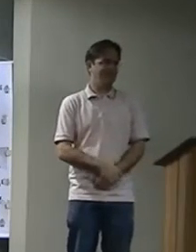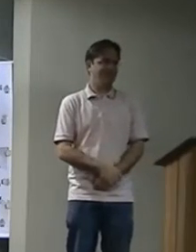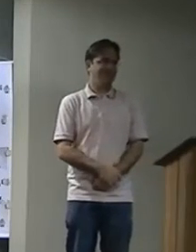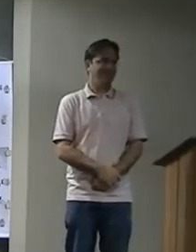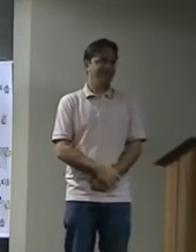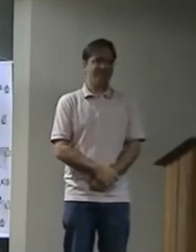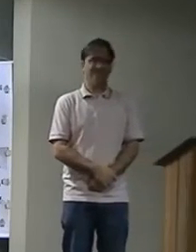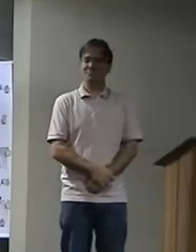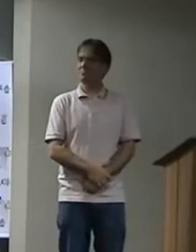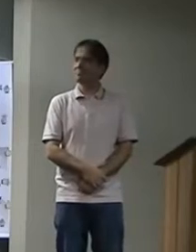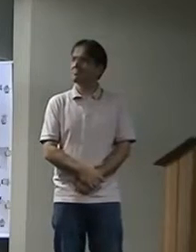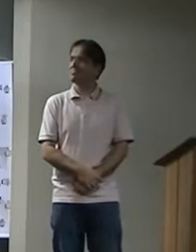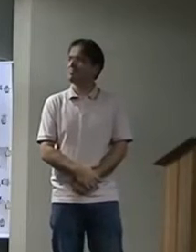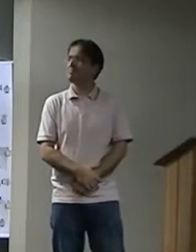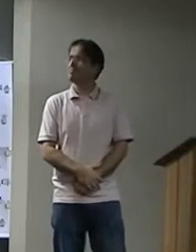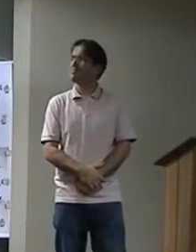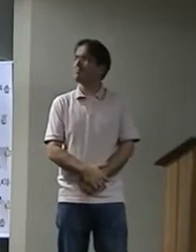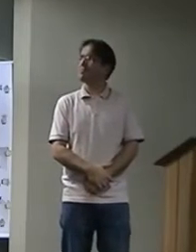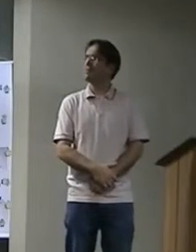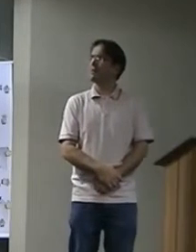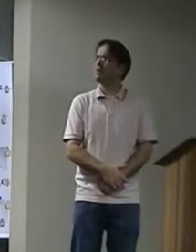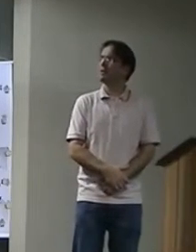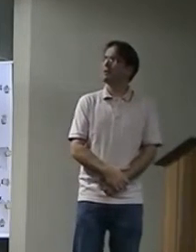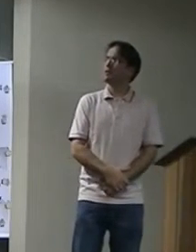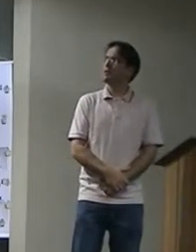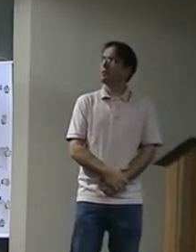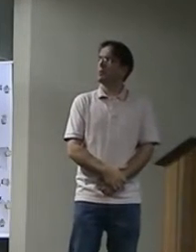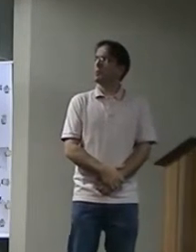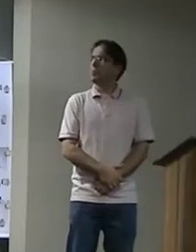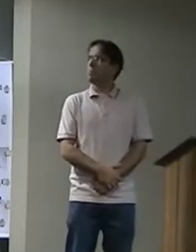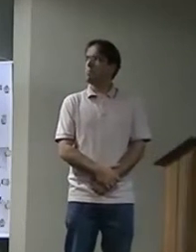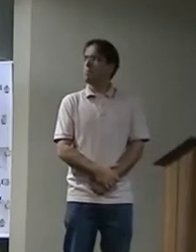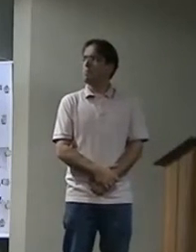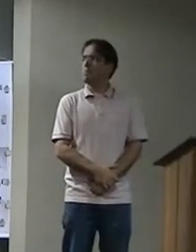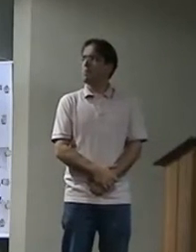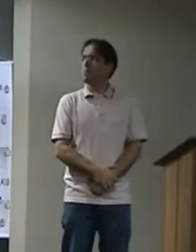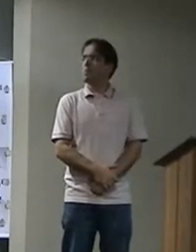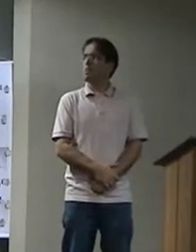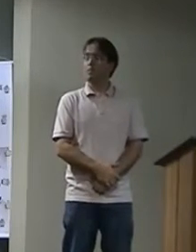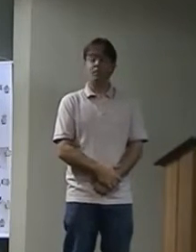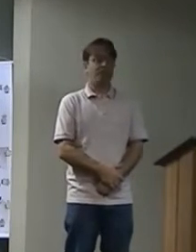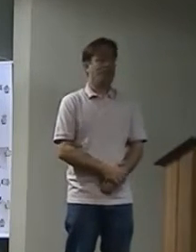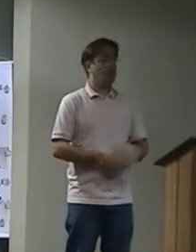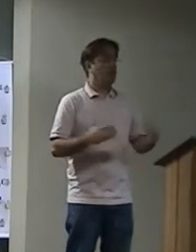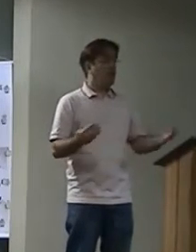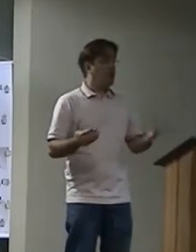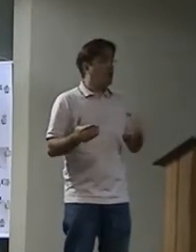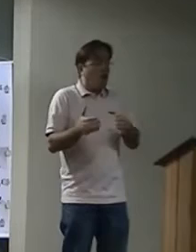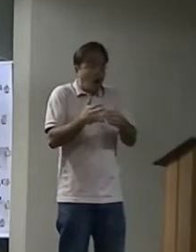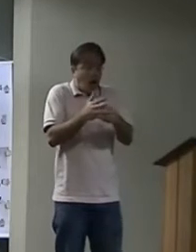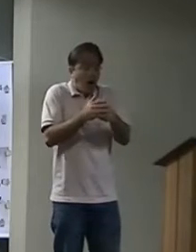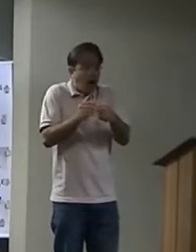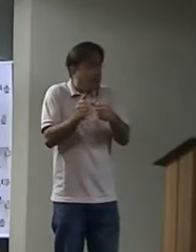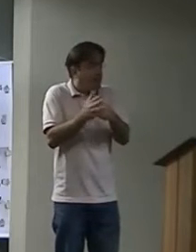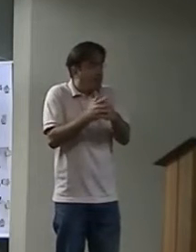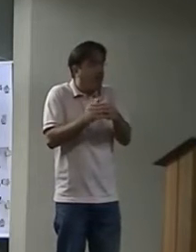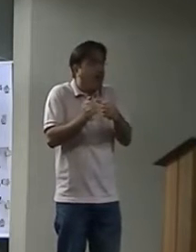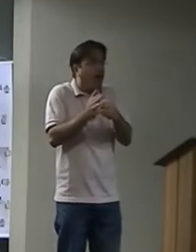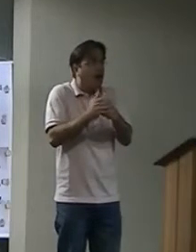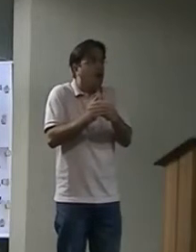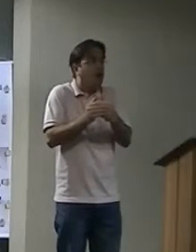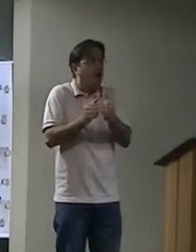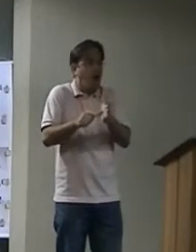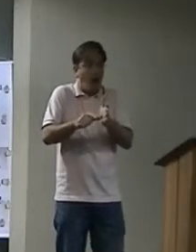As primeiras relações de afeto dos filhos são provenientes dos pais. E esse convívio será responsável